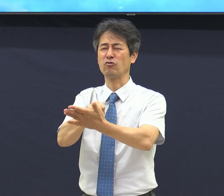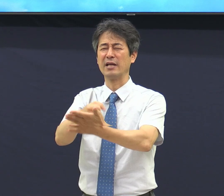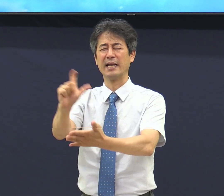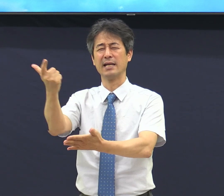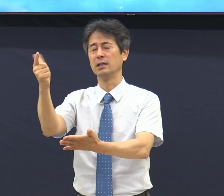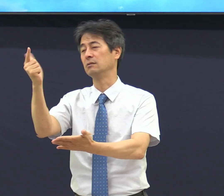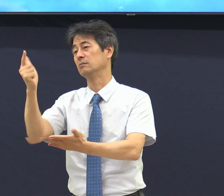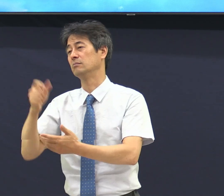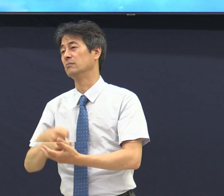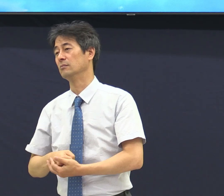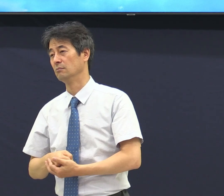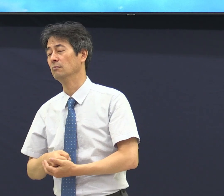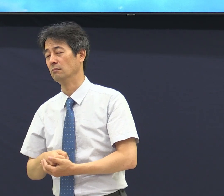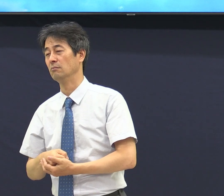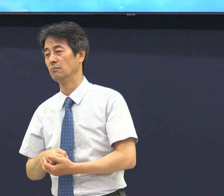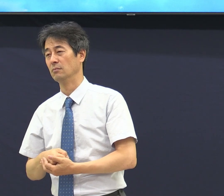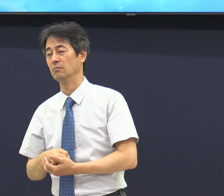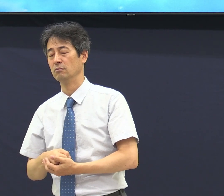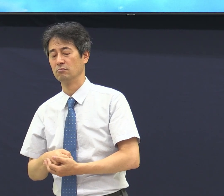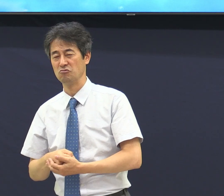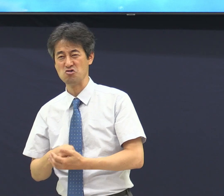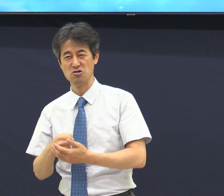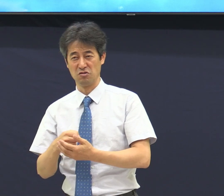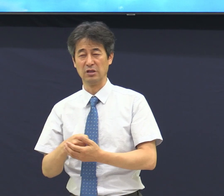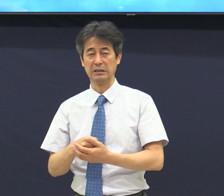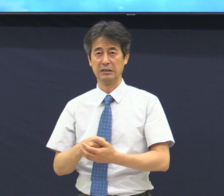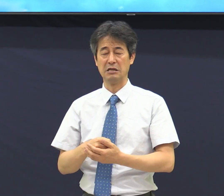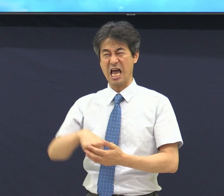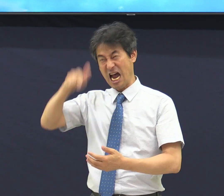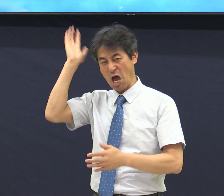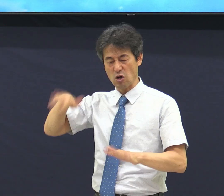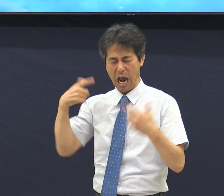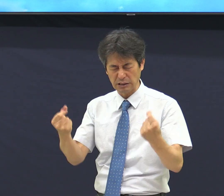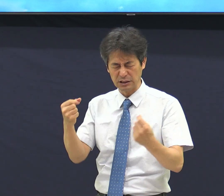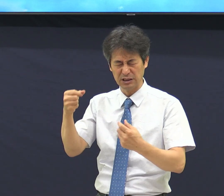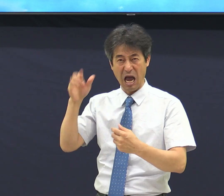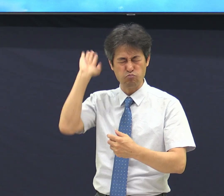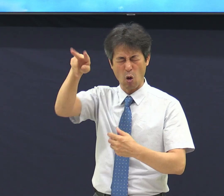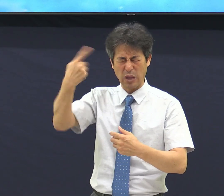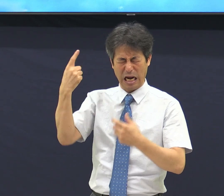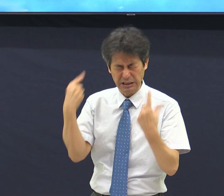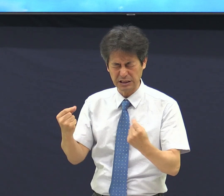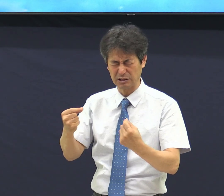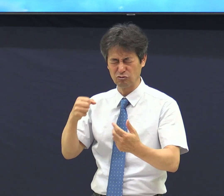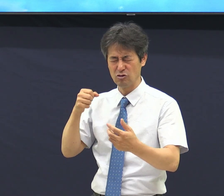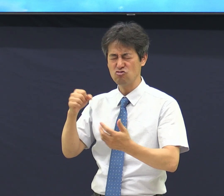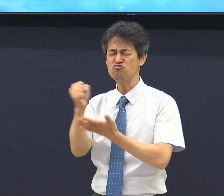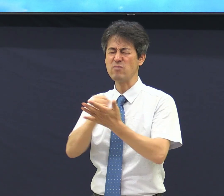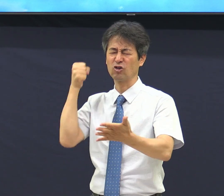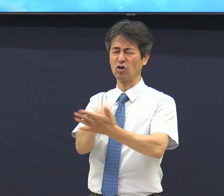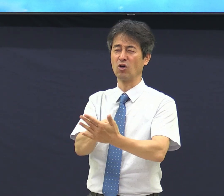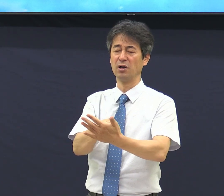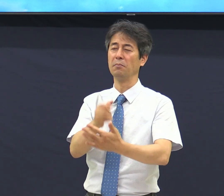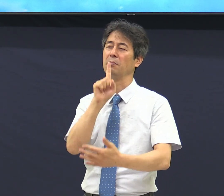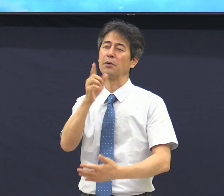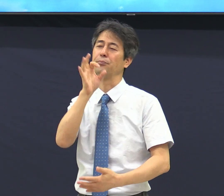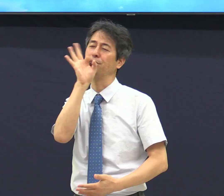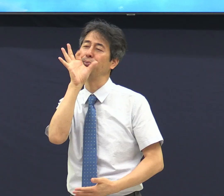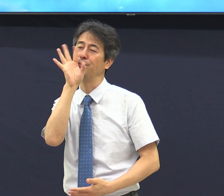지금도 그리고 영원토록 우리의 운명이 정해져 있는 것은 아닙니다. 앞으로도 영원히 이 운명은 변할